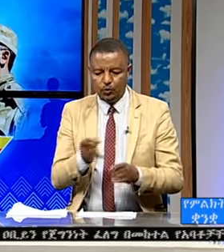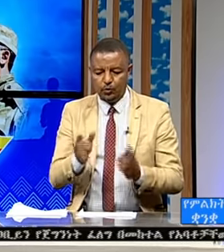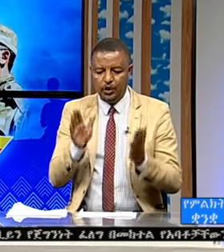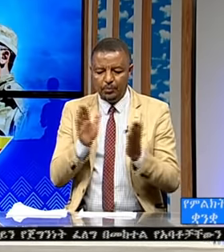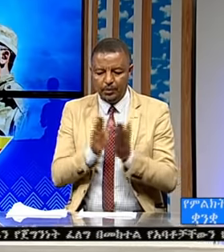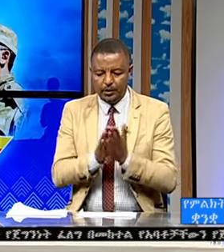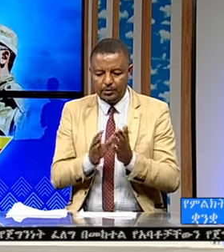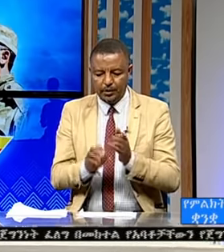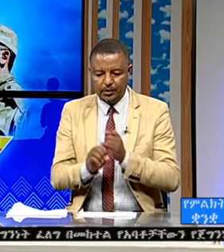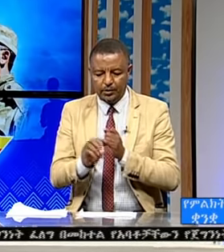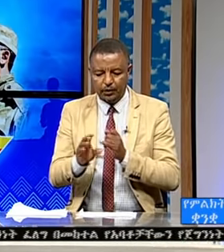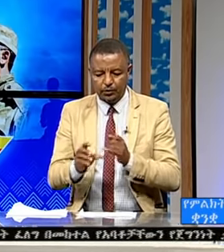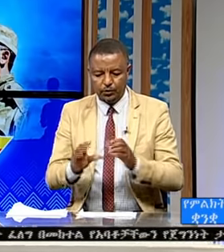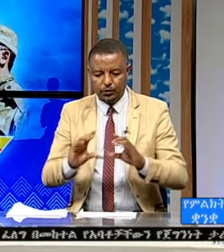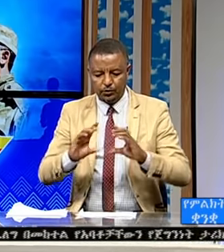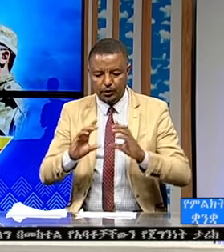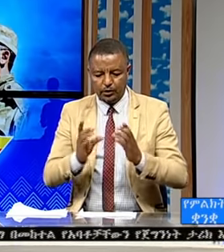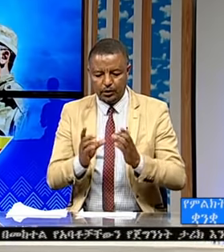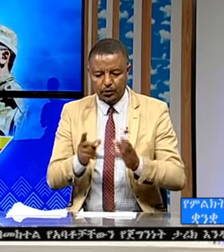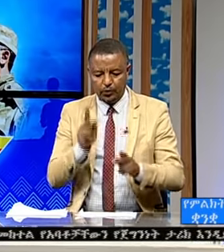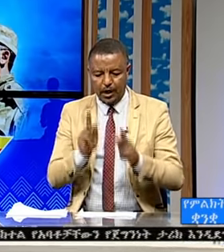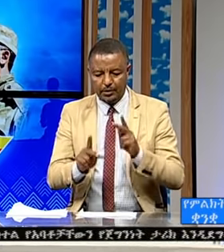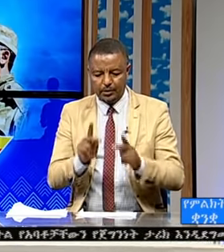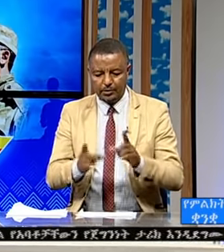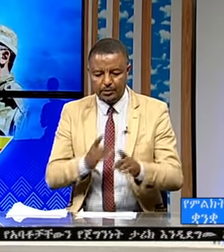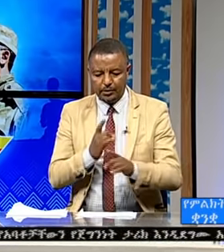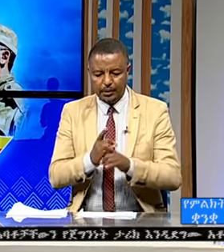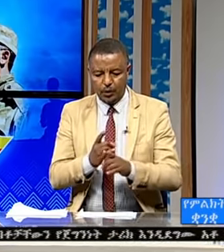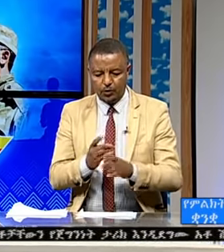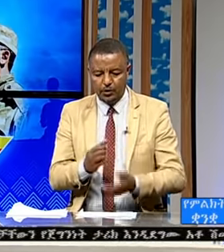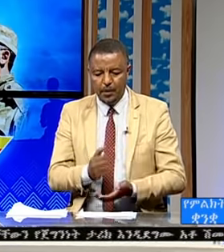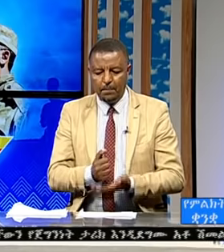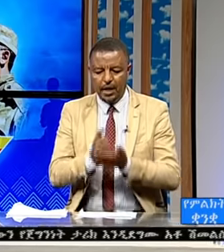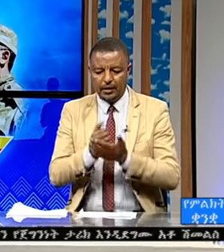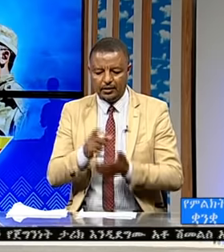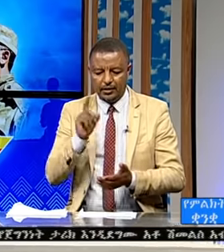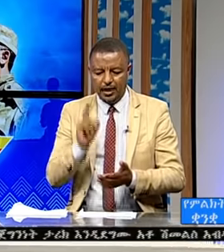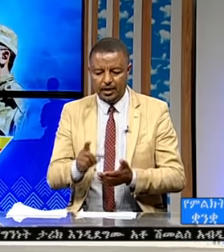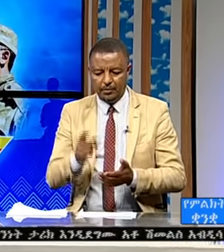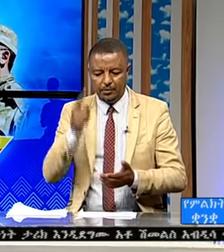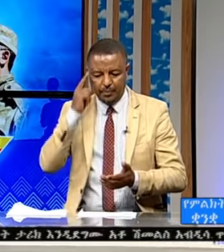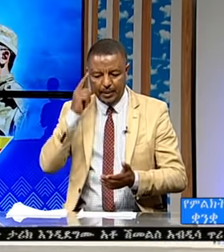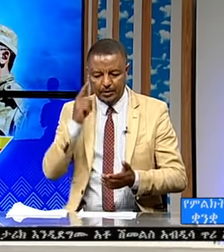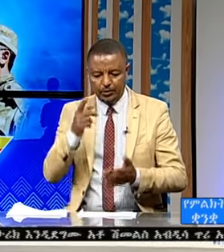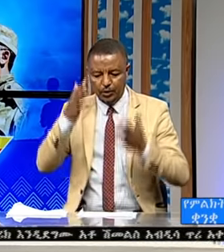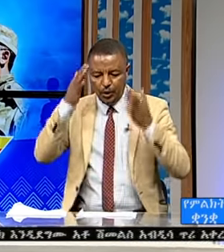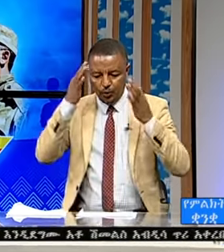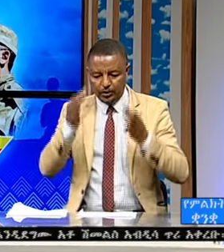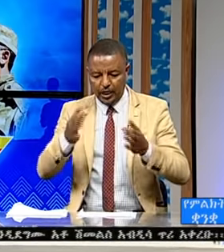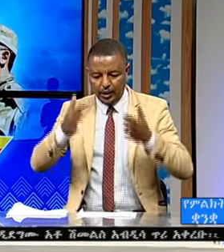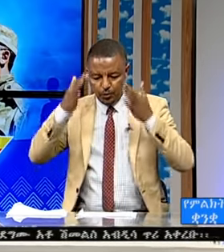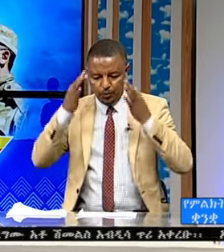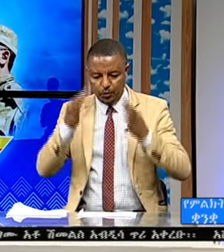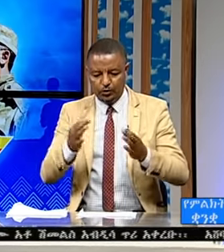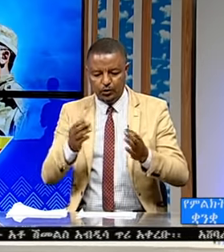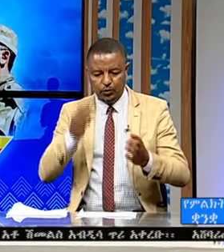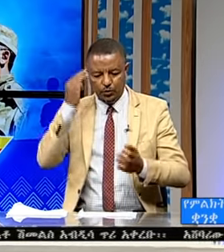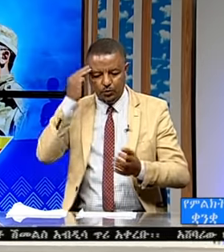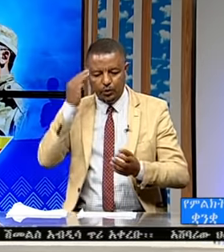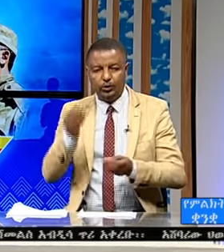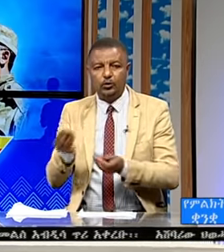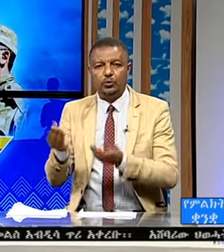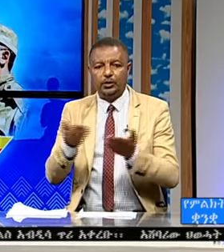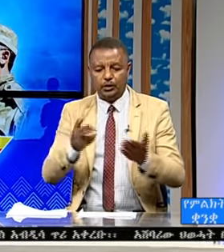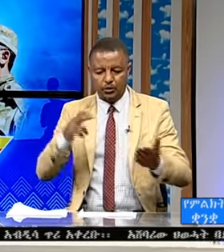ዜጋ በመሆኑ በትምህርት ዘርፍ ሴክተሩ ማህበረሰብ ዘመቻውን ማገዝ እንዳለበት በማሰብ ውሳኔውም